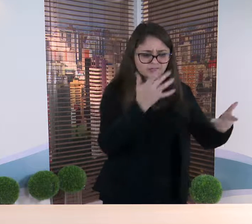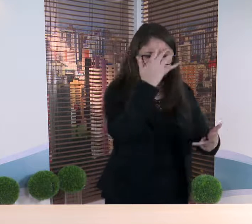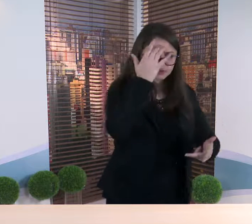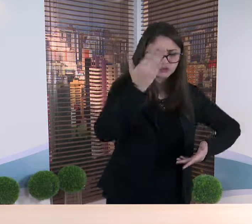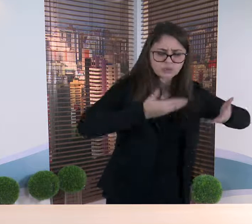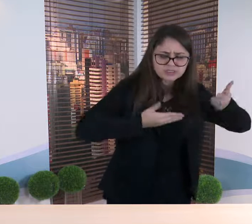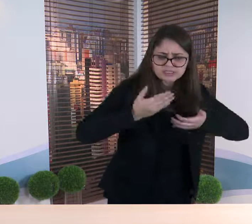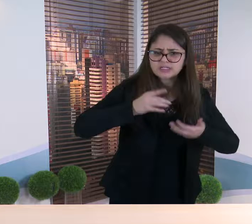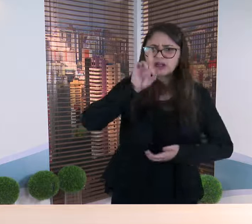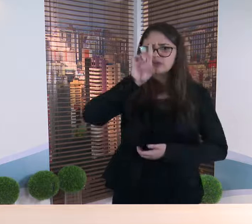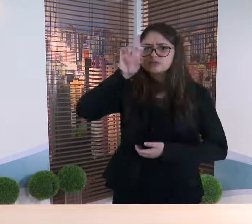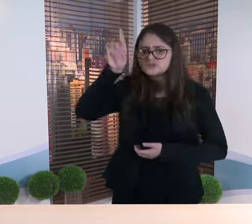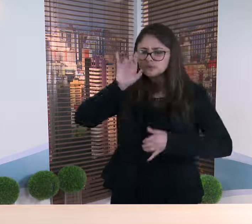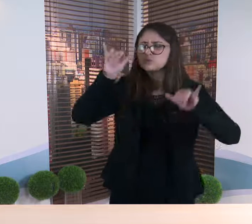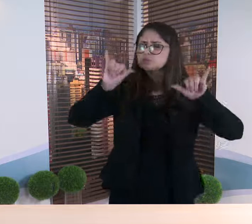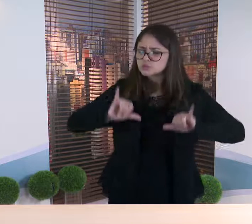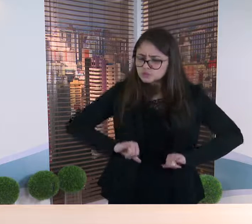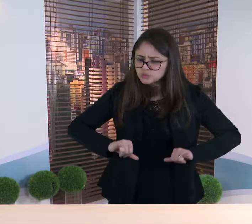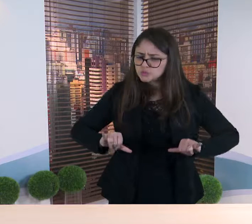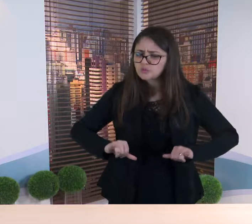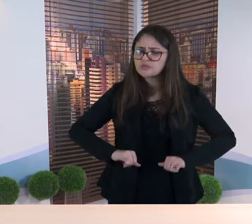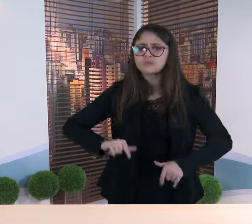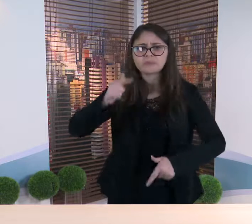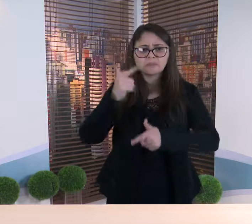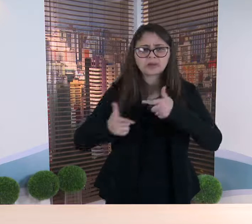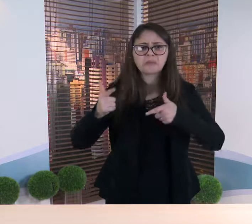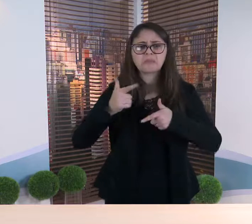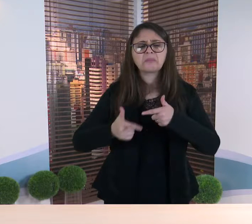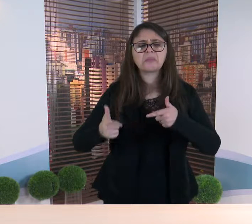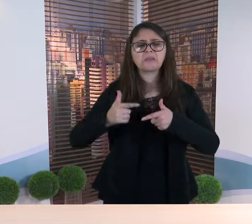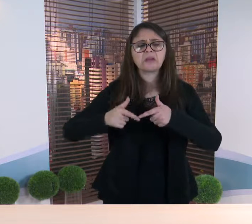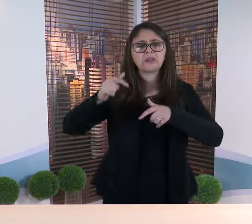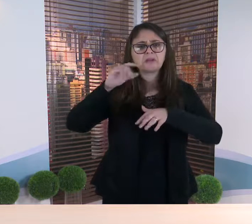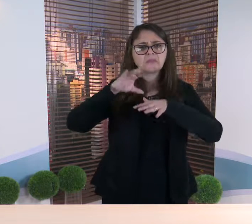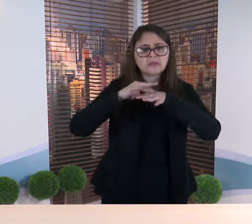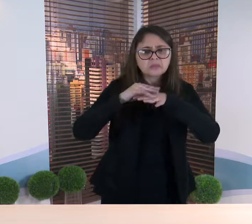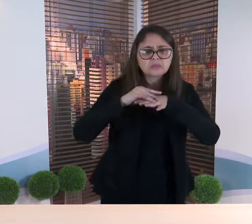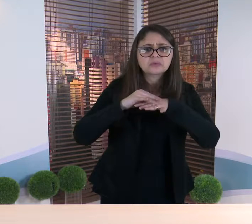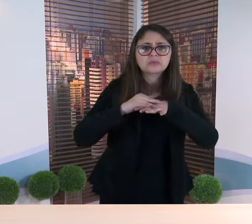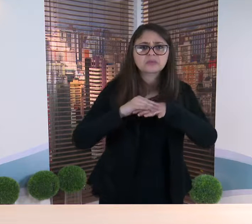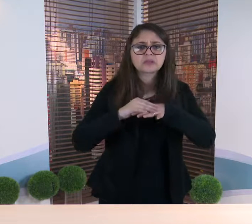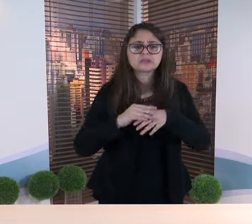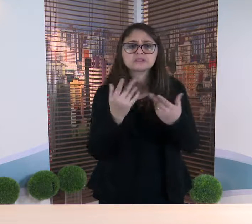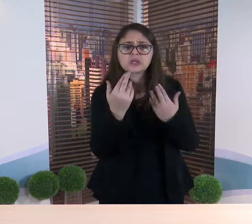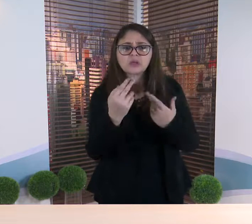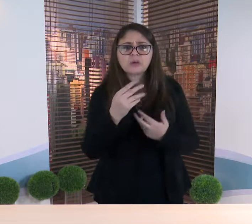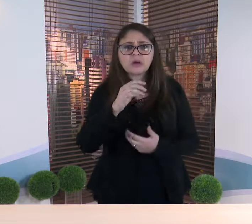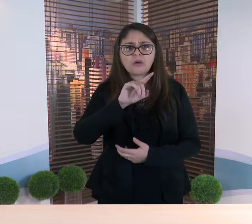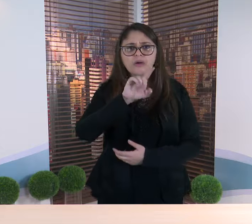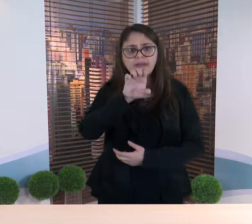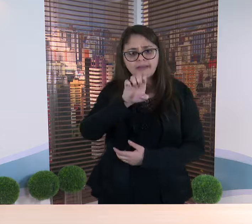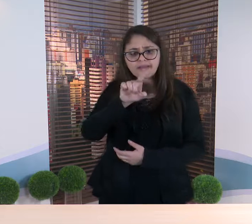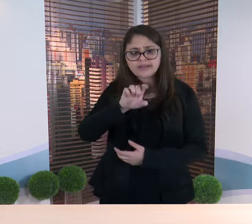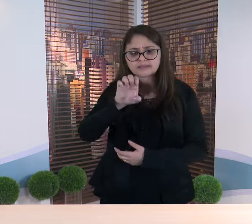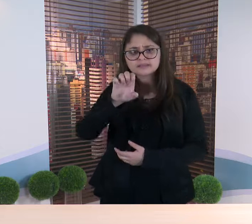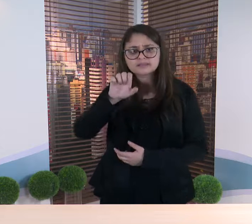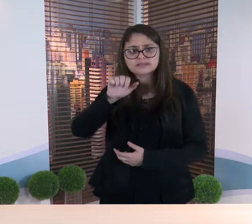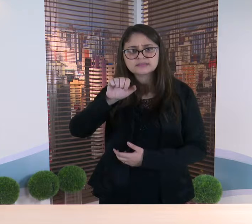Deus que estão a sofrer as mais terríveis enfermidades. Uns, à semelhança de Ezequias, enfrentam um tumor